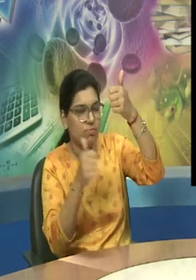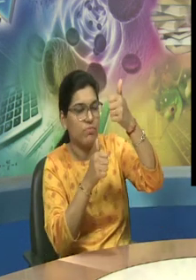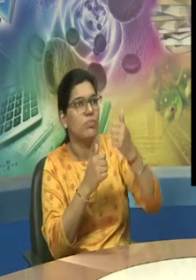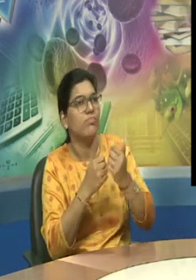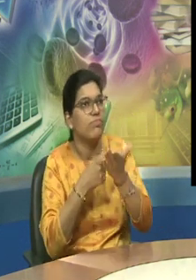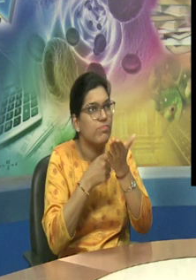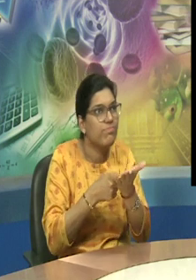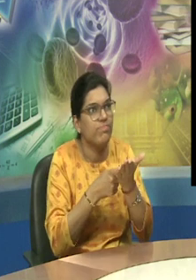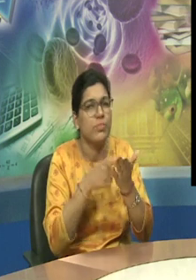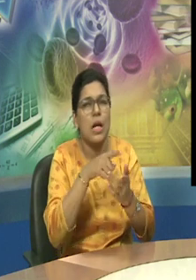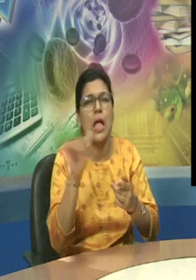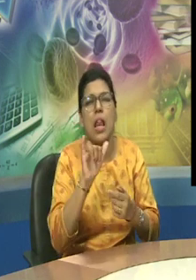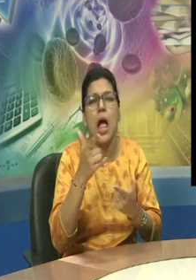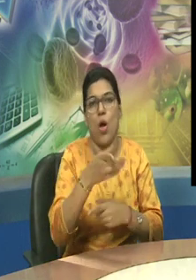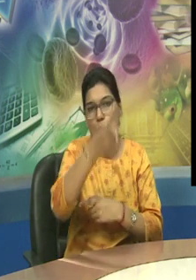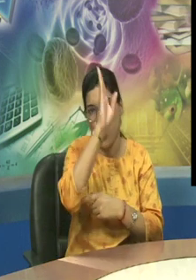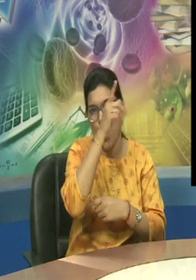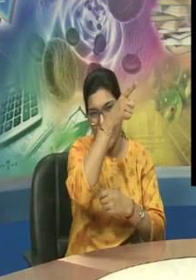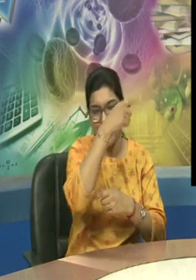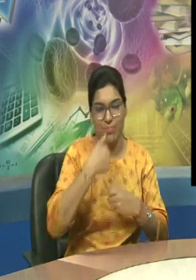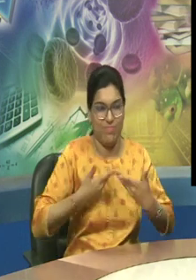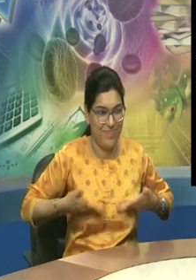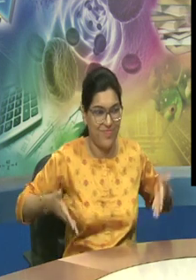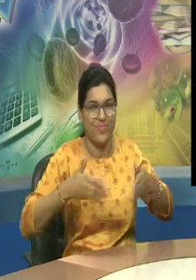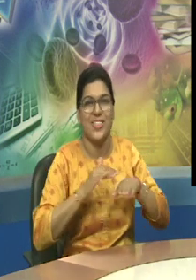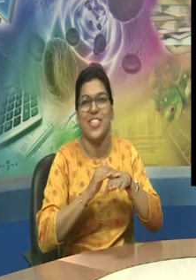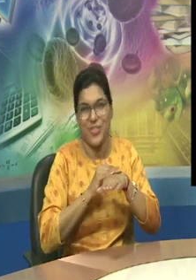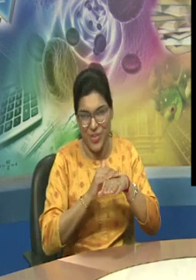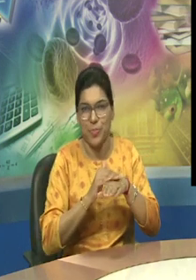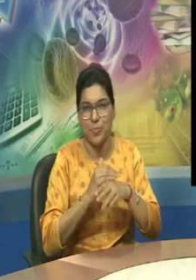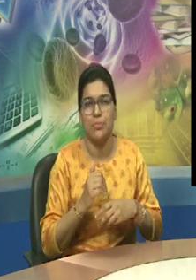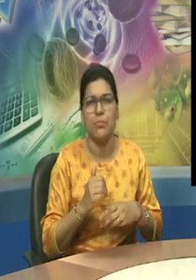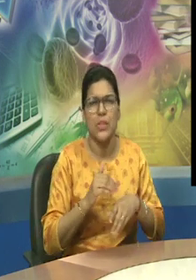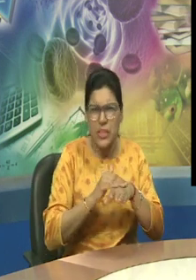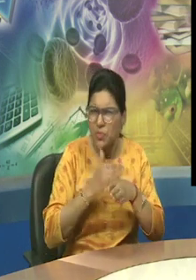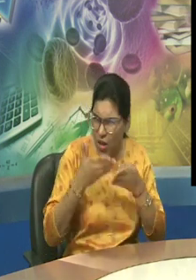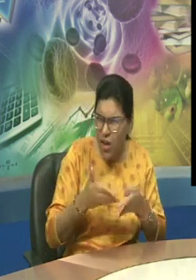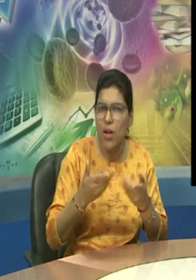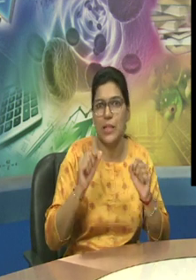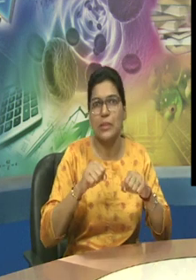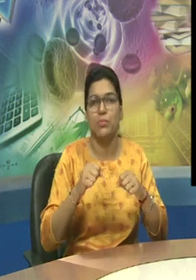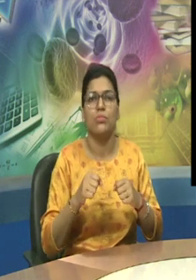कबीर में दास्य भाव की भक्ति दिखाई देती है,